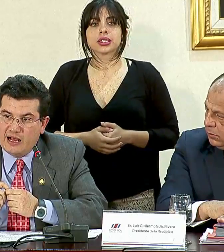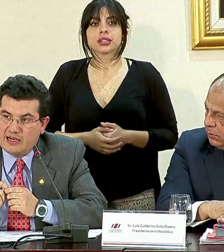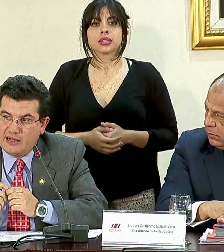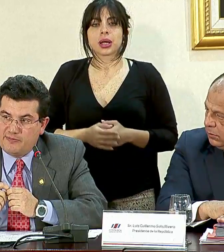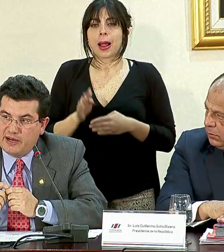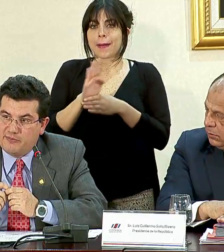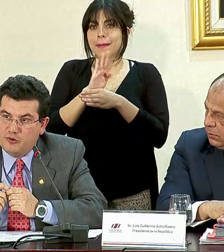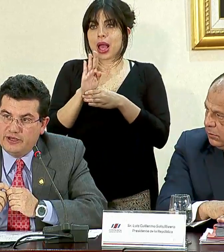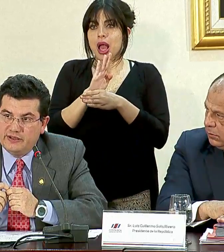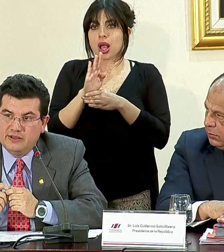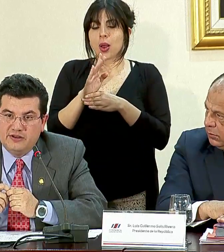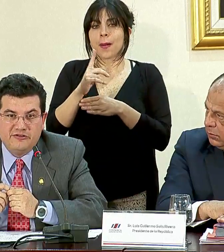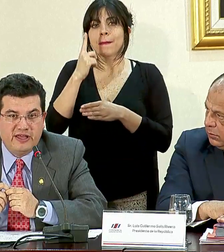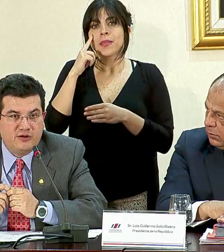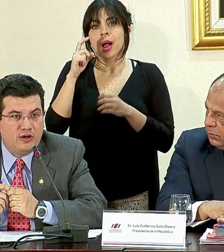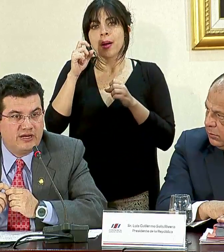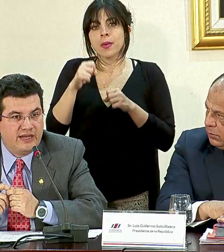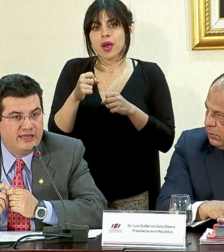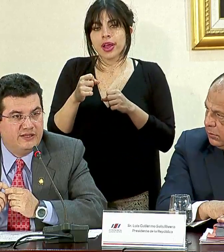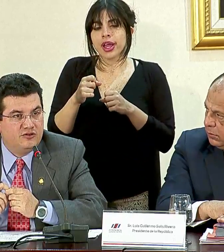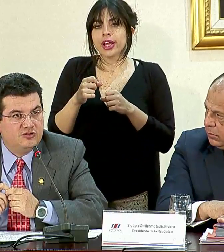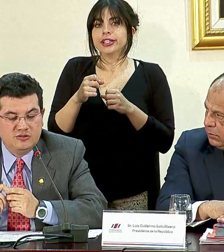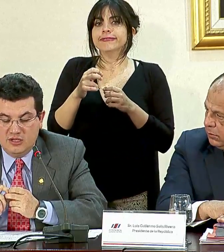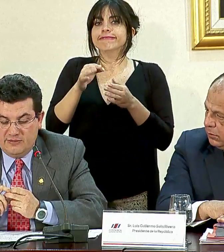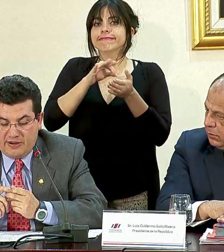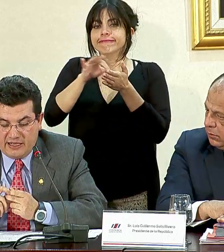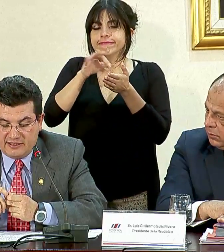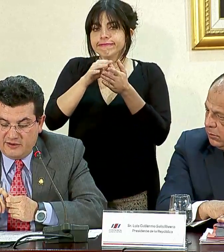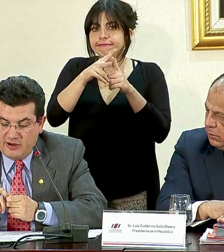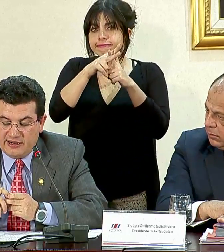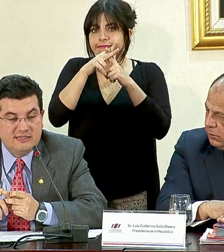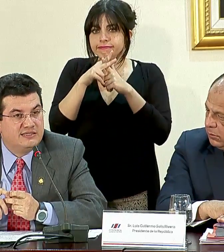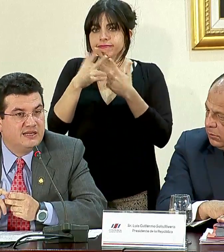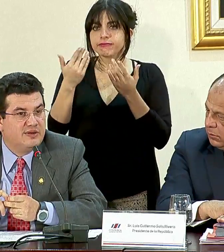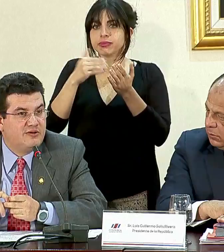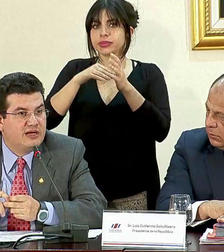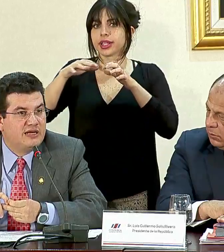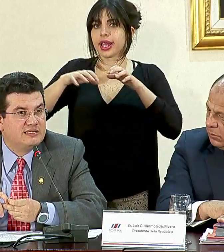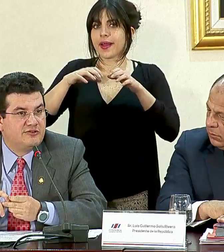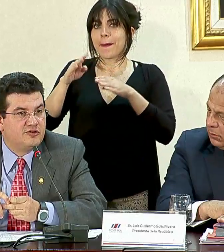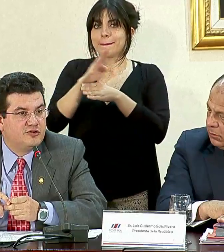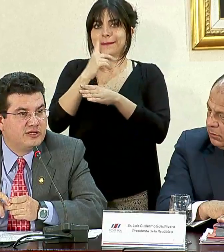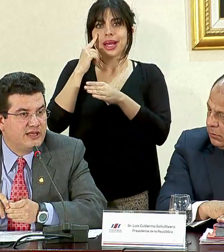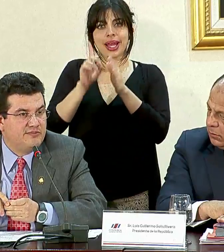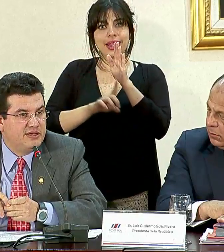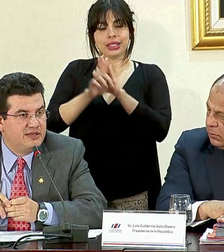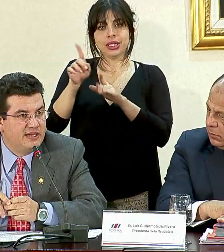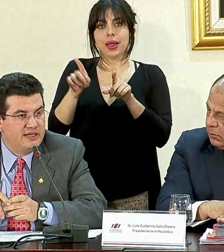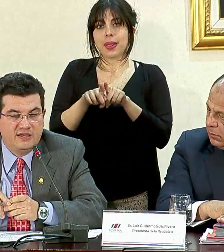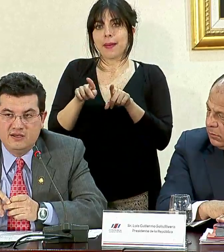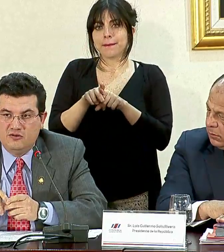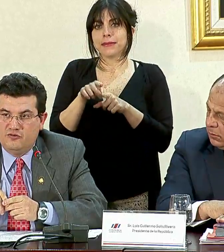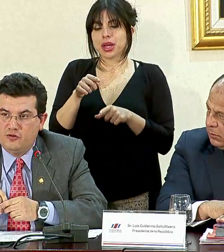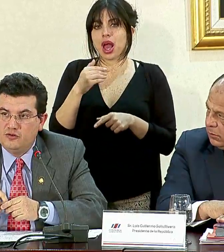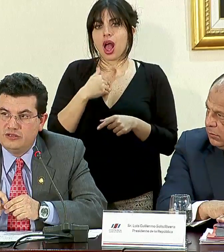a la banca para poder readecuar créditos, para activar el sistema de banca de desarrollo, que también tiene un fondo de